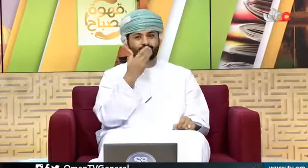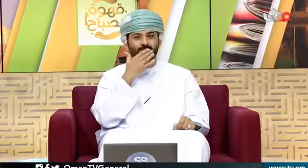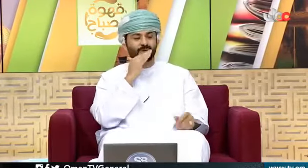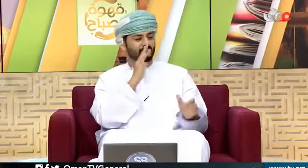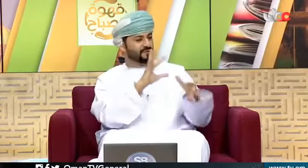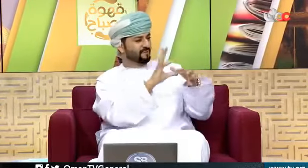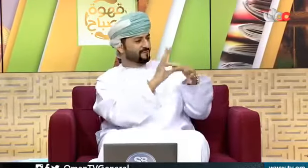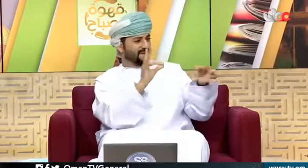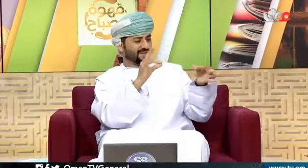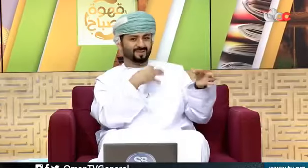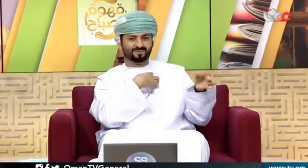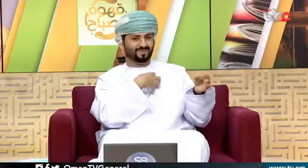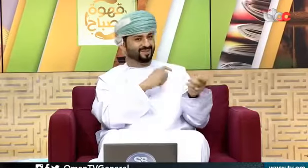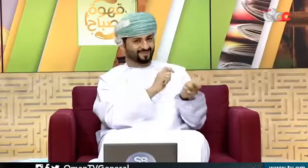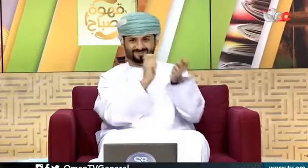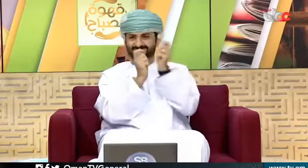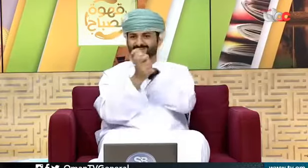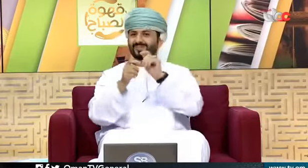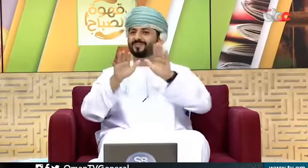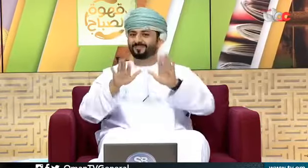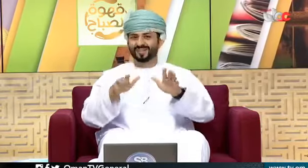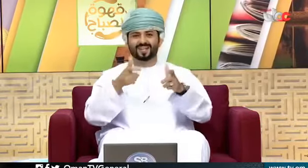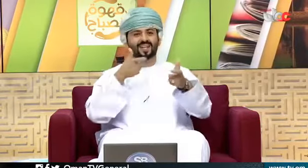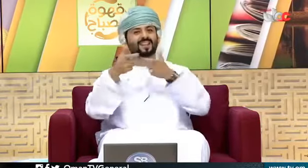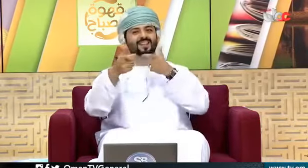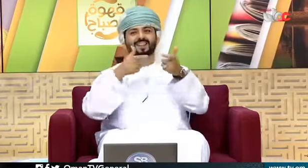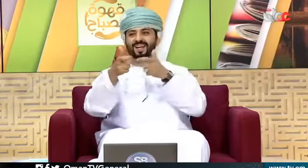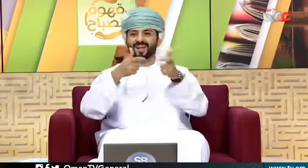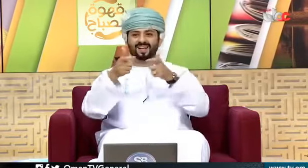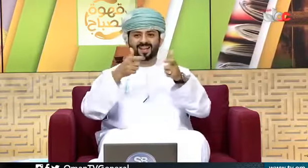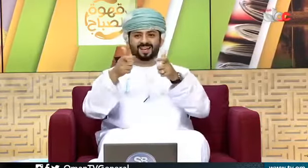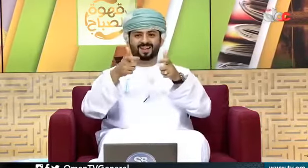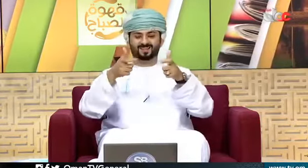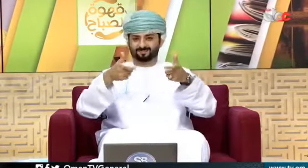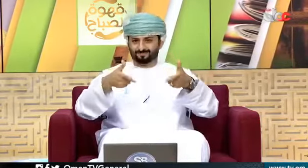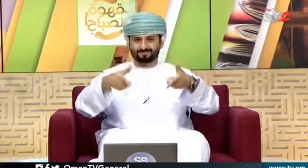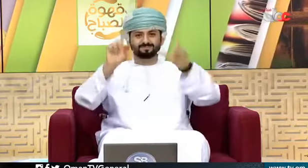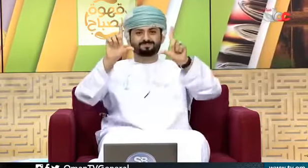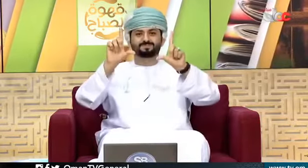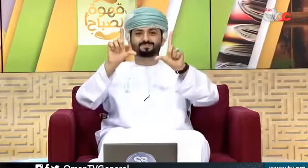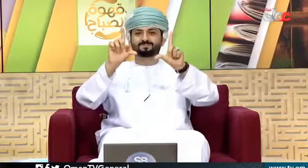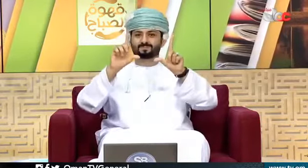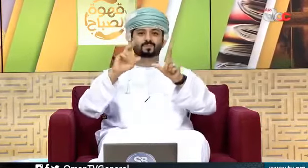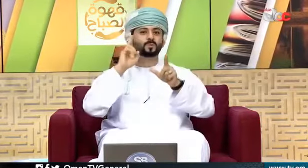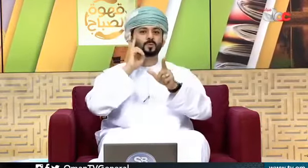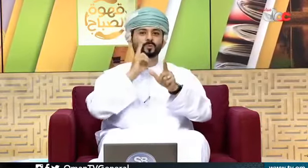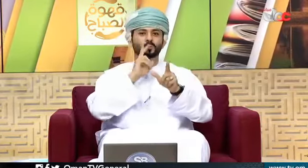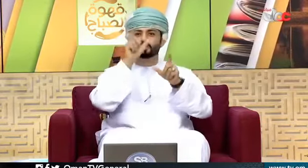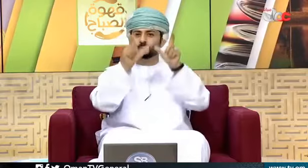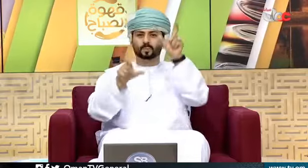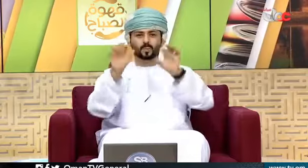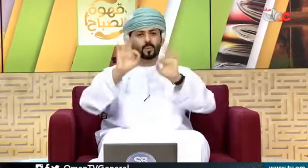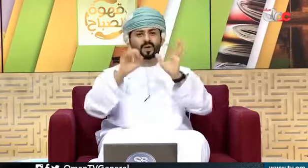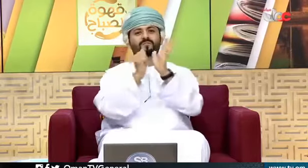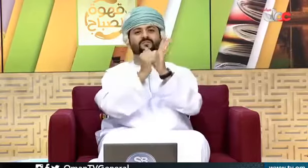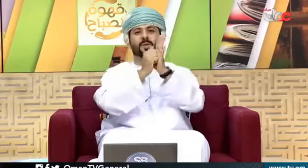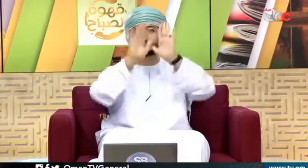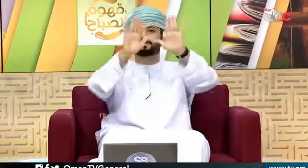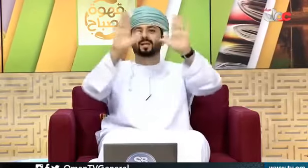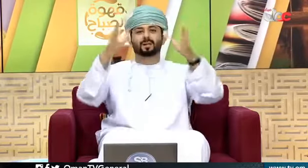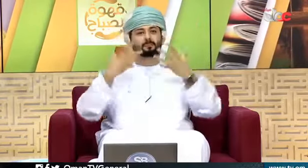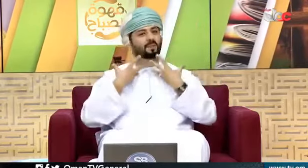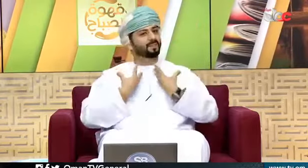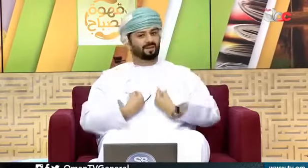أنه نخرج بنتيجة في مسألة عدم وجود الضيف، ولكن من خلال التقنية ممكن أن احنا نتواصل مع